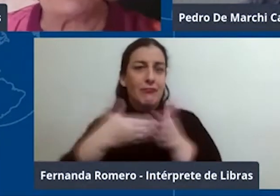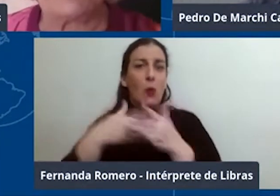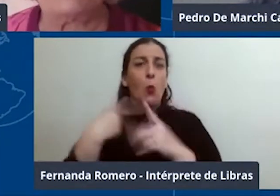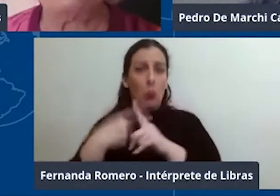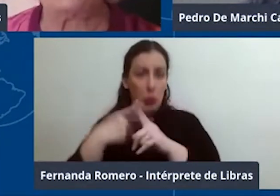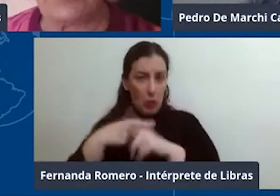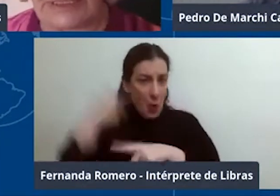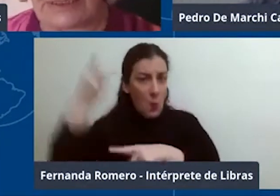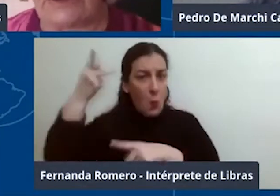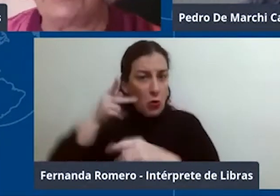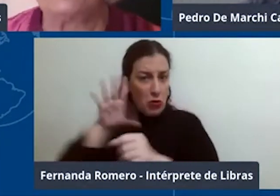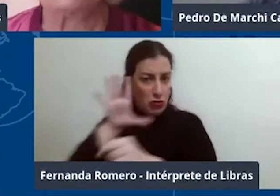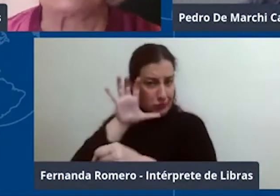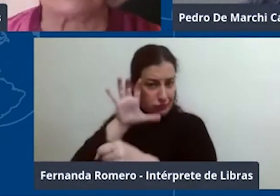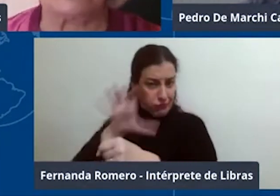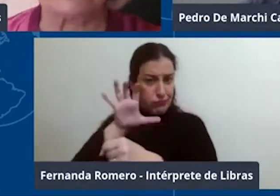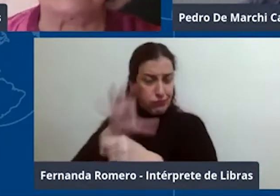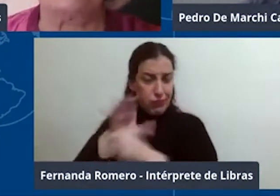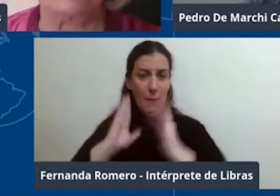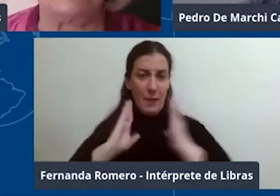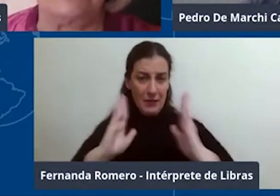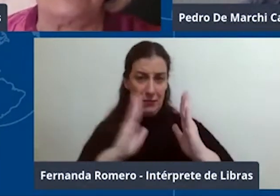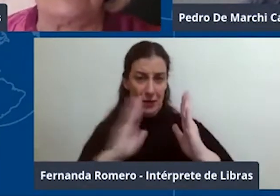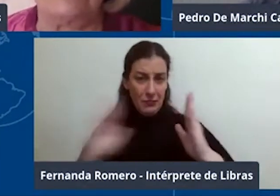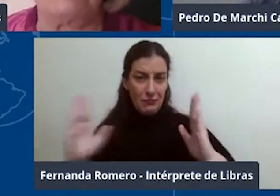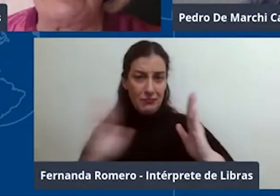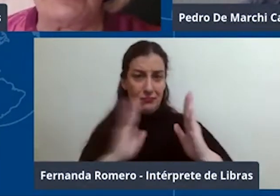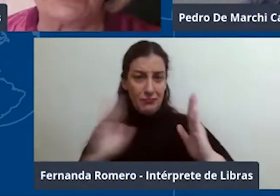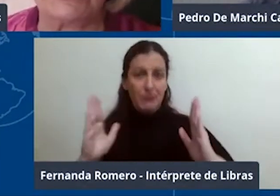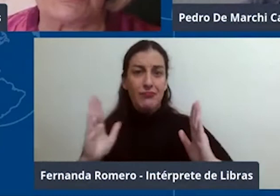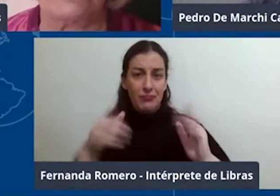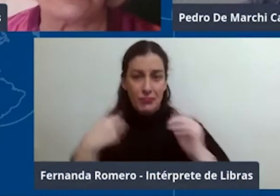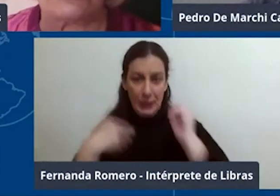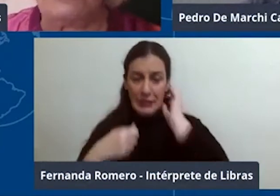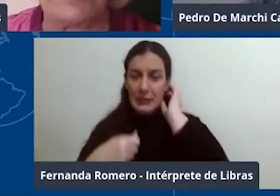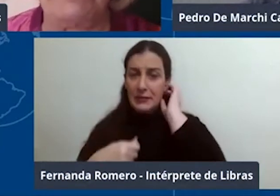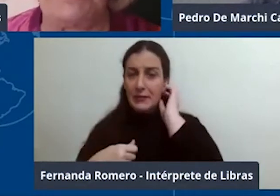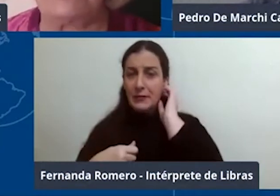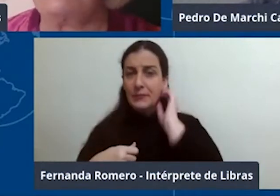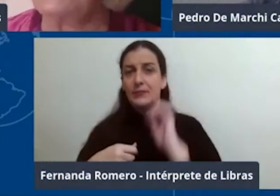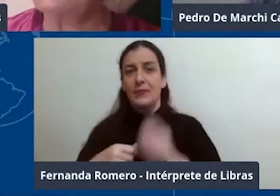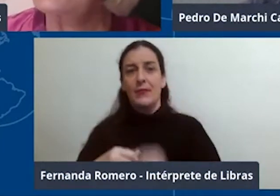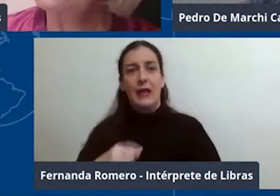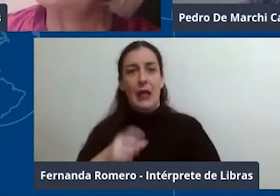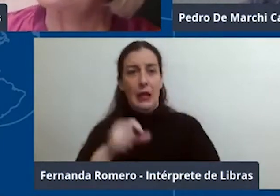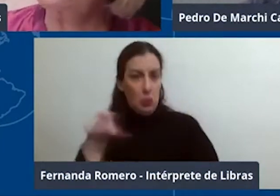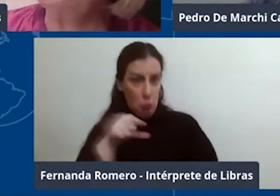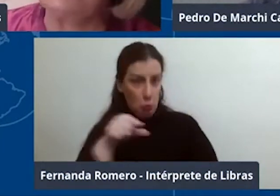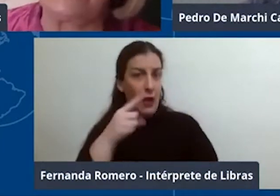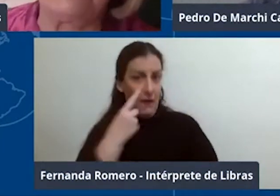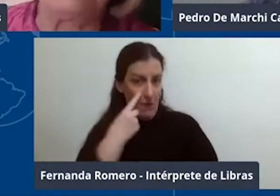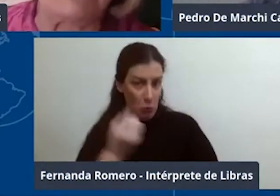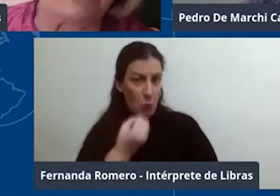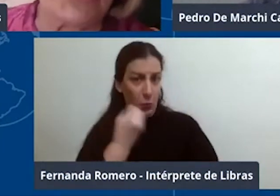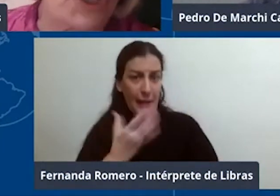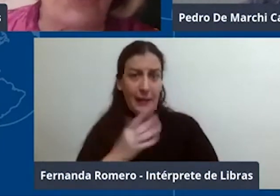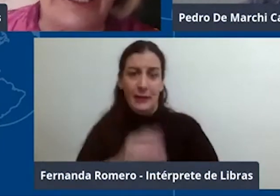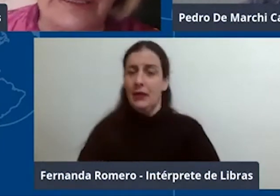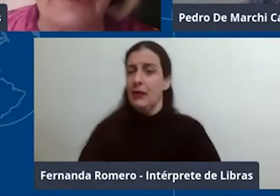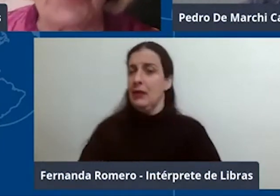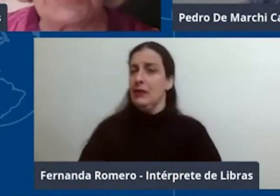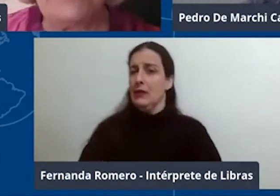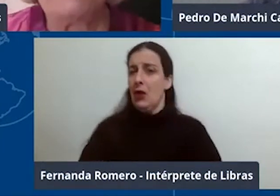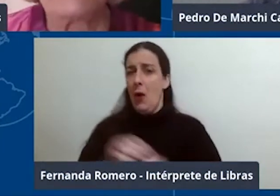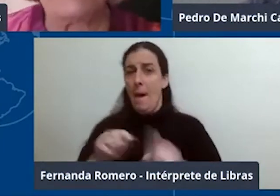grande pela prorrogação dessa concessão aí da ponte, né, que você acompanha bem, né, Pedro? Então, mas não